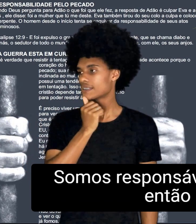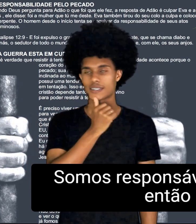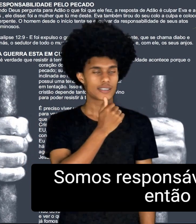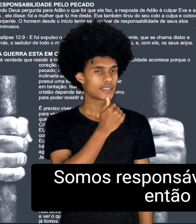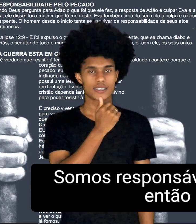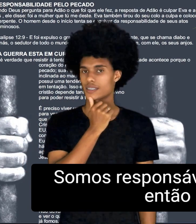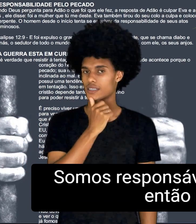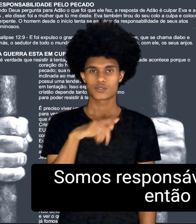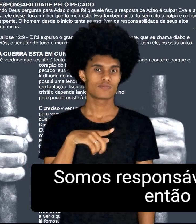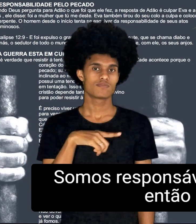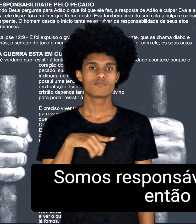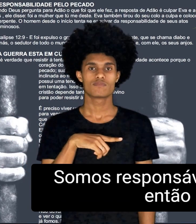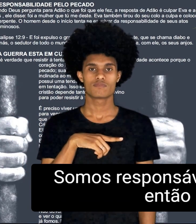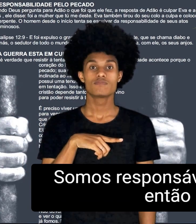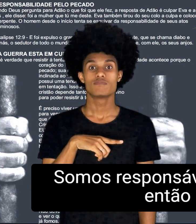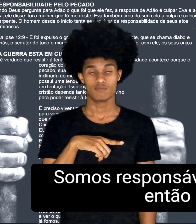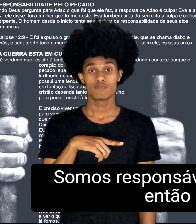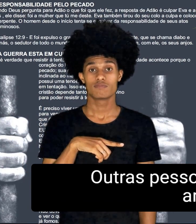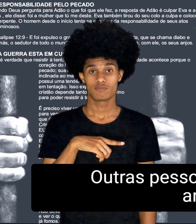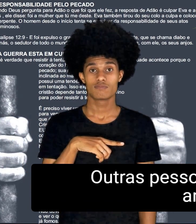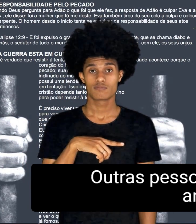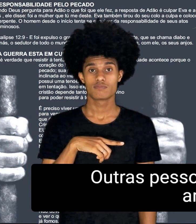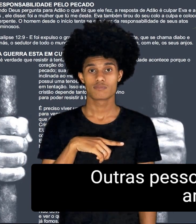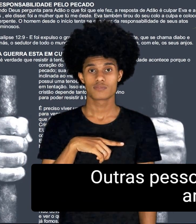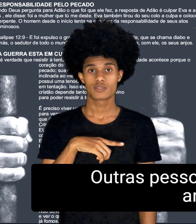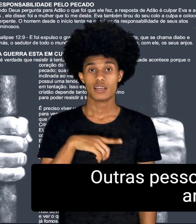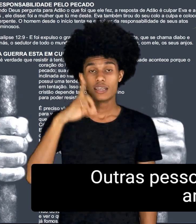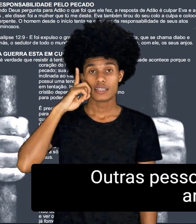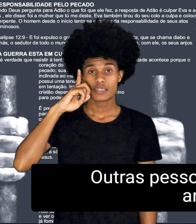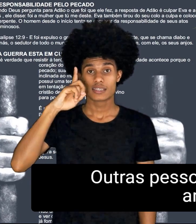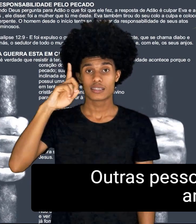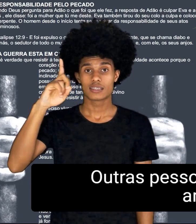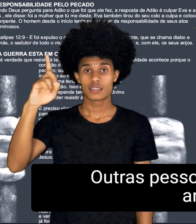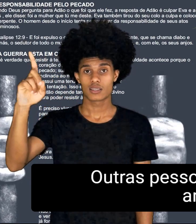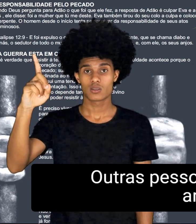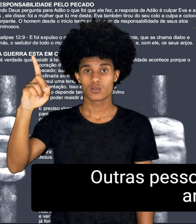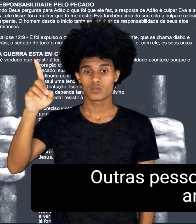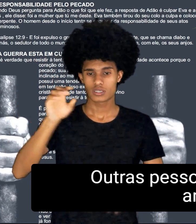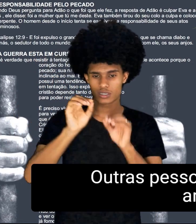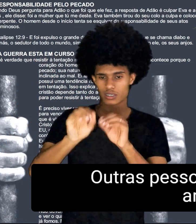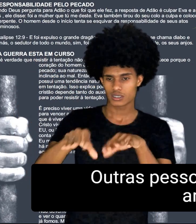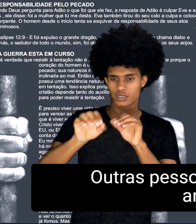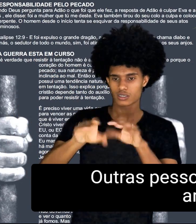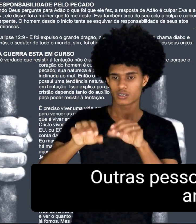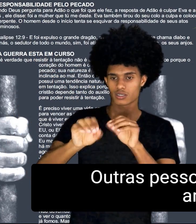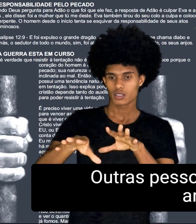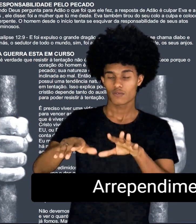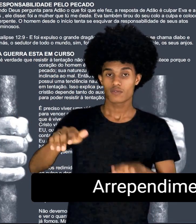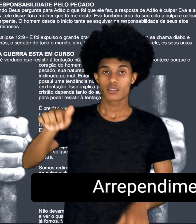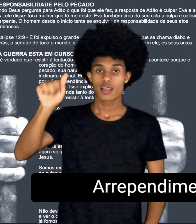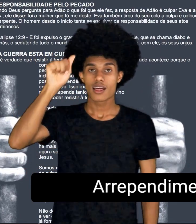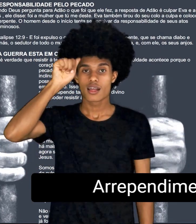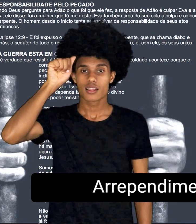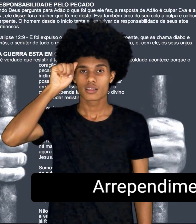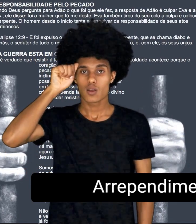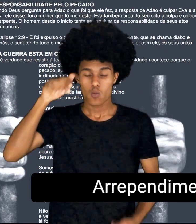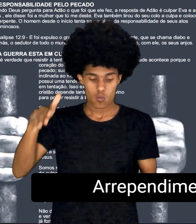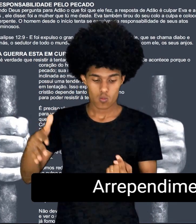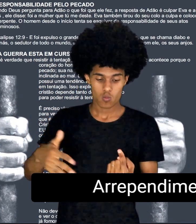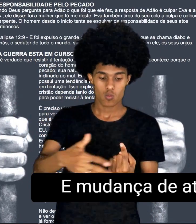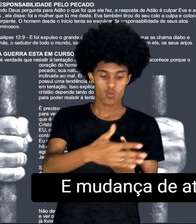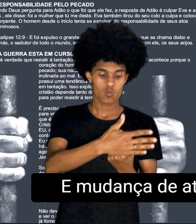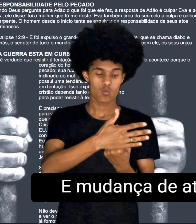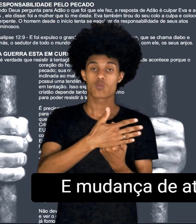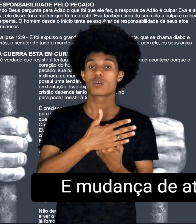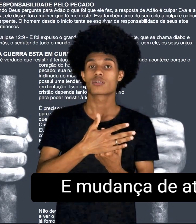nossas escolhas. Então não tente culpar outras pessoas pelos seus erros, ok? Arrependa-se. Arrependimento é reconhecimento